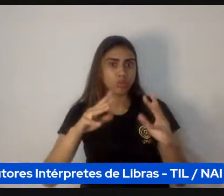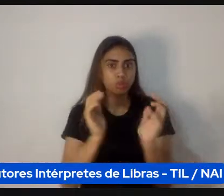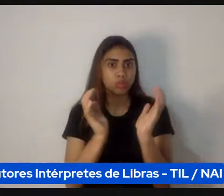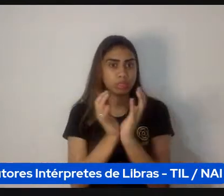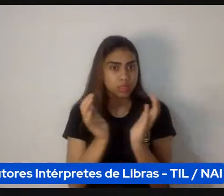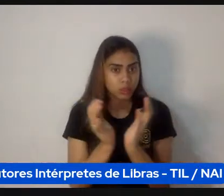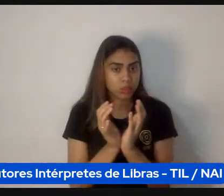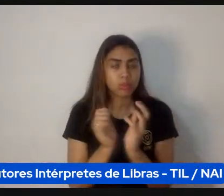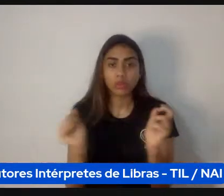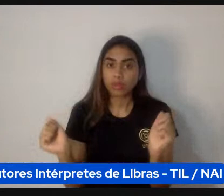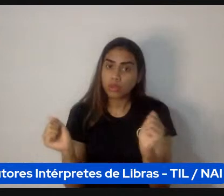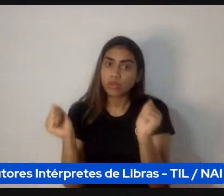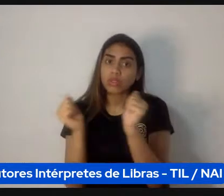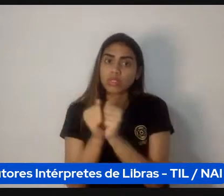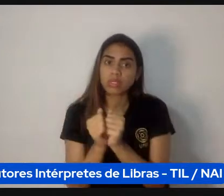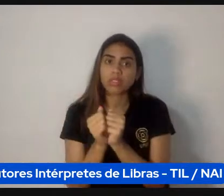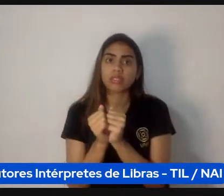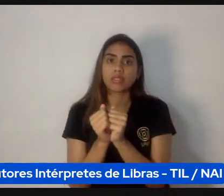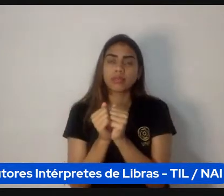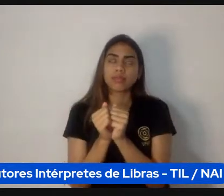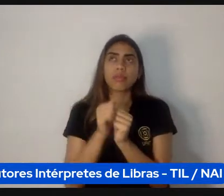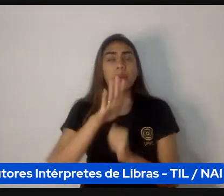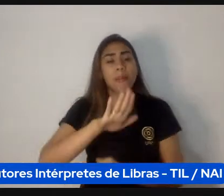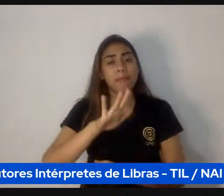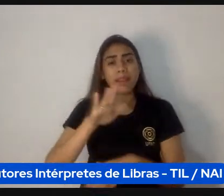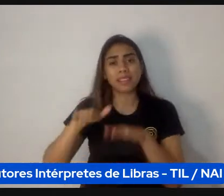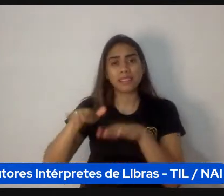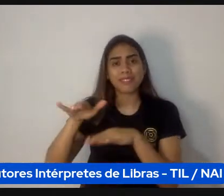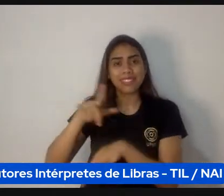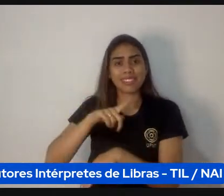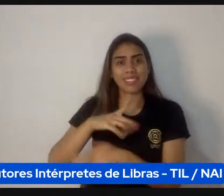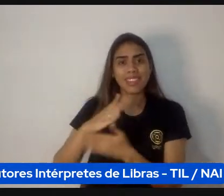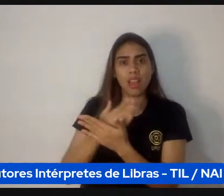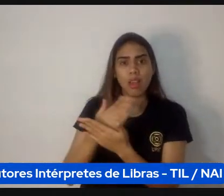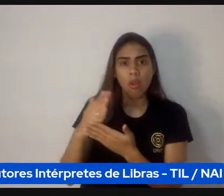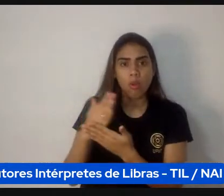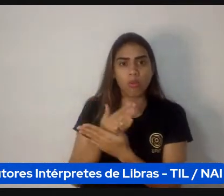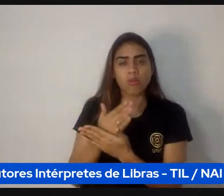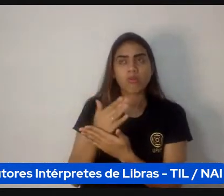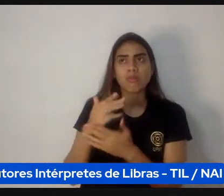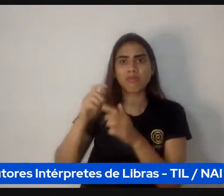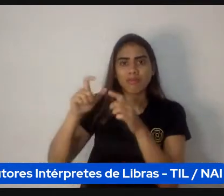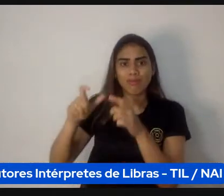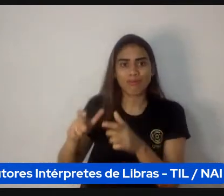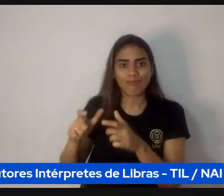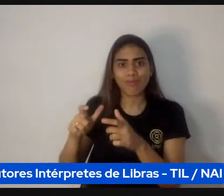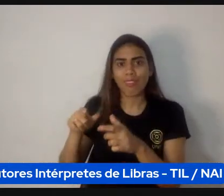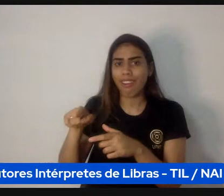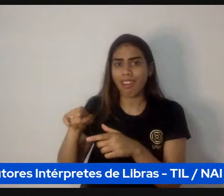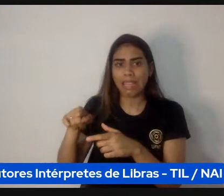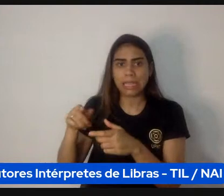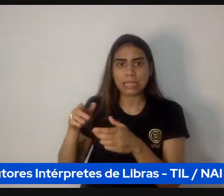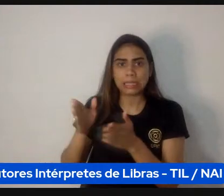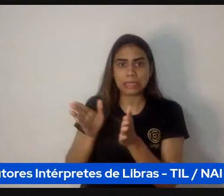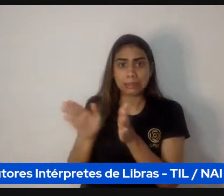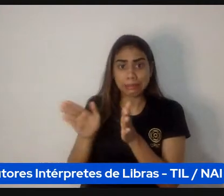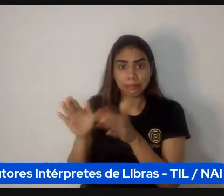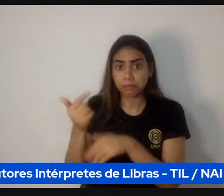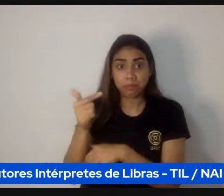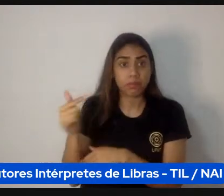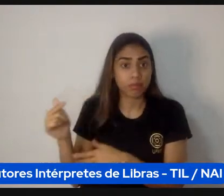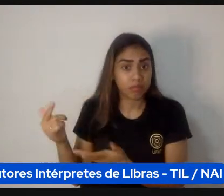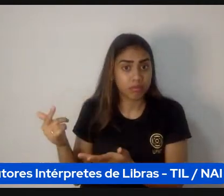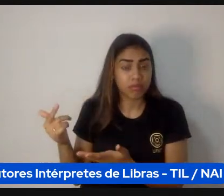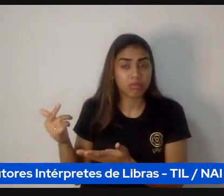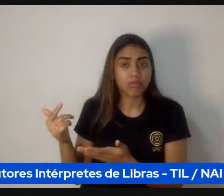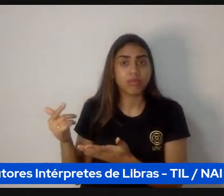essa criança uma criança, né? Então, acho que essa é uma regra básica. E é uma regra de ouro, né? Se a gente pensar